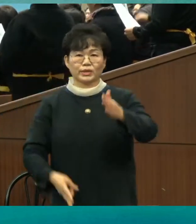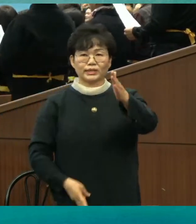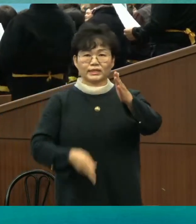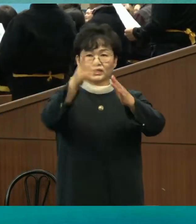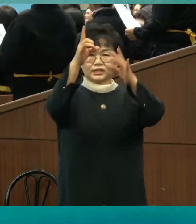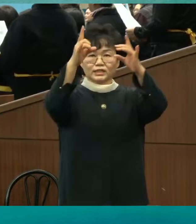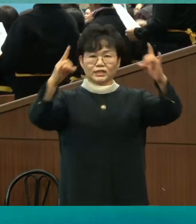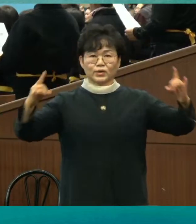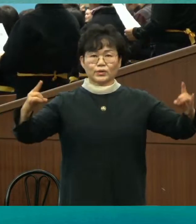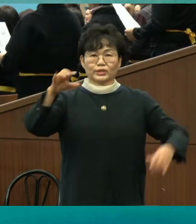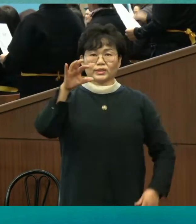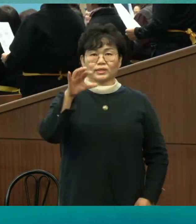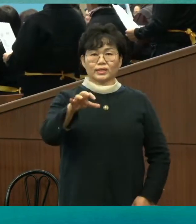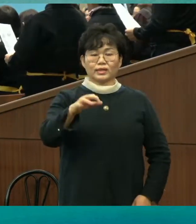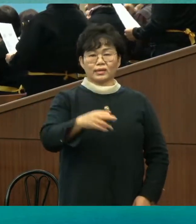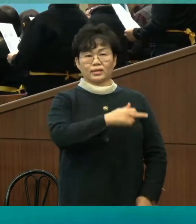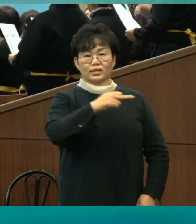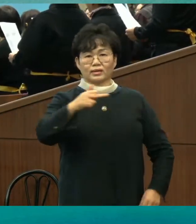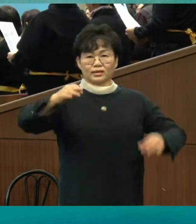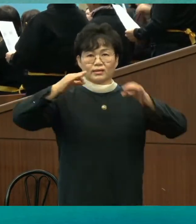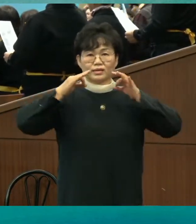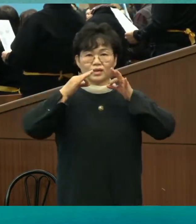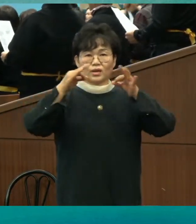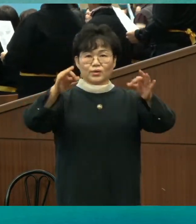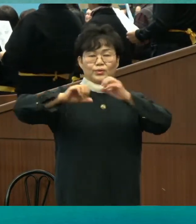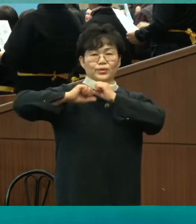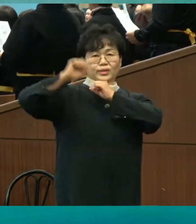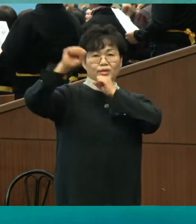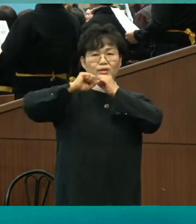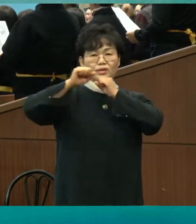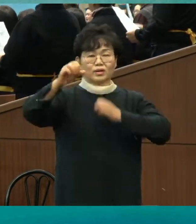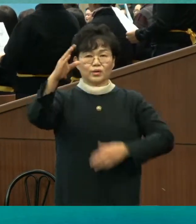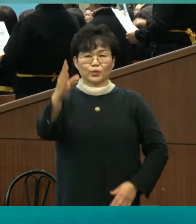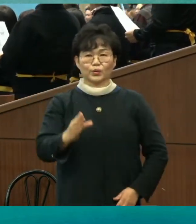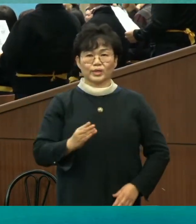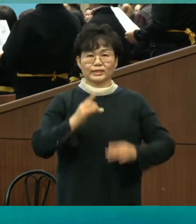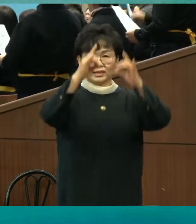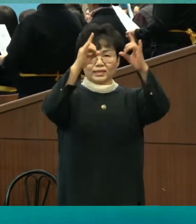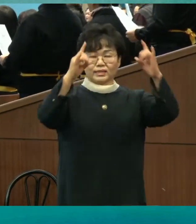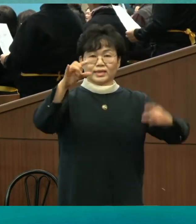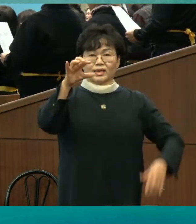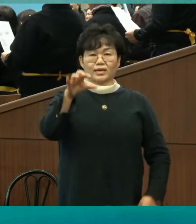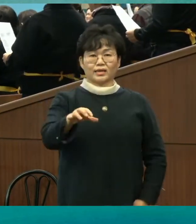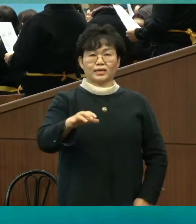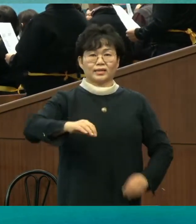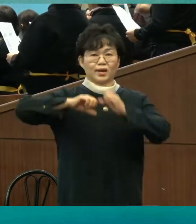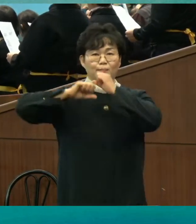소리 시온성에 크게 울려 거룩한 성에 나팔